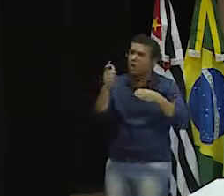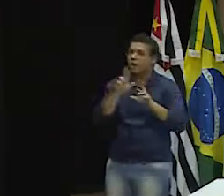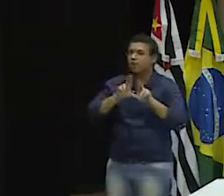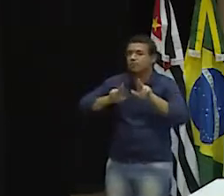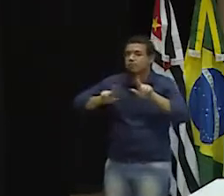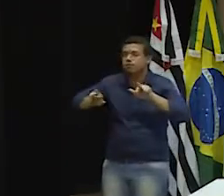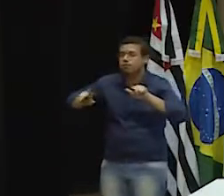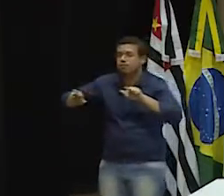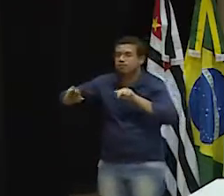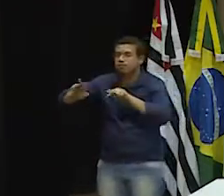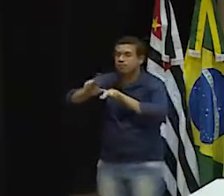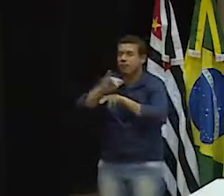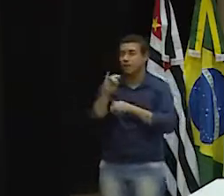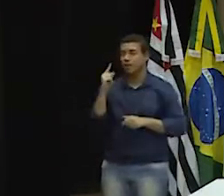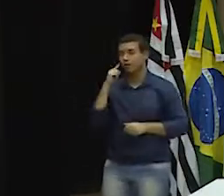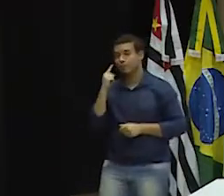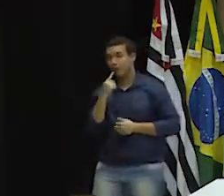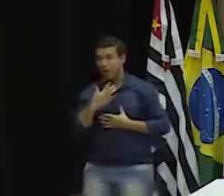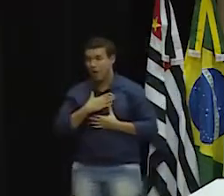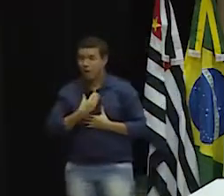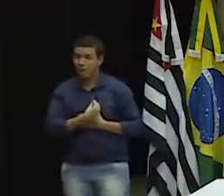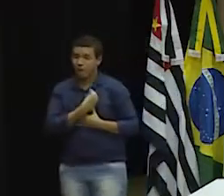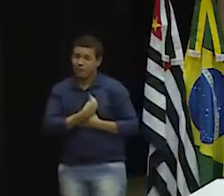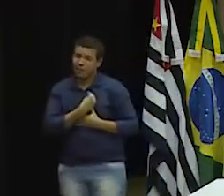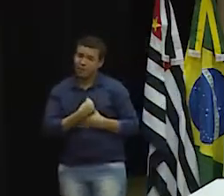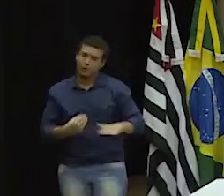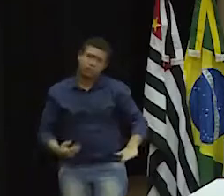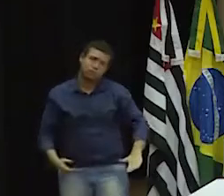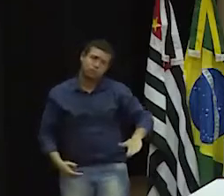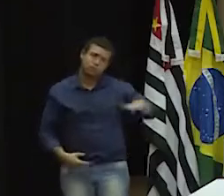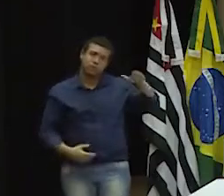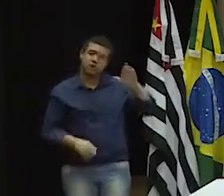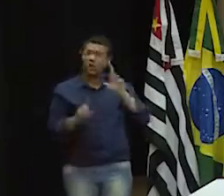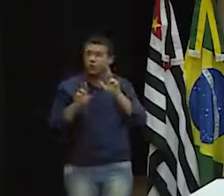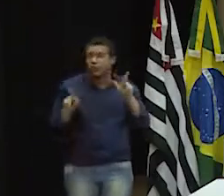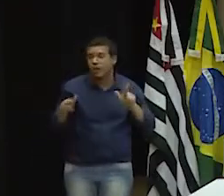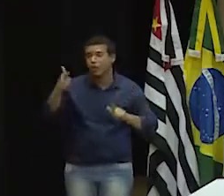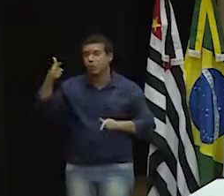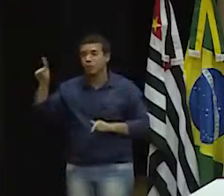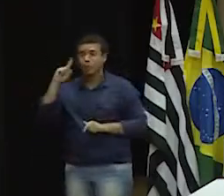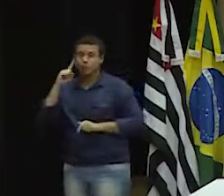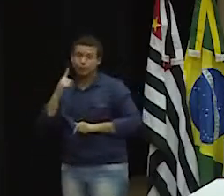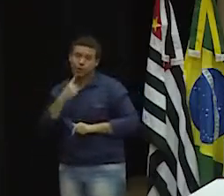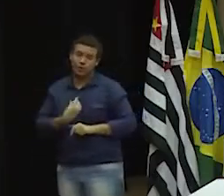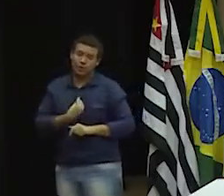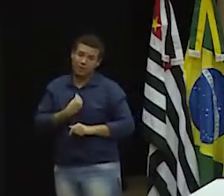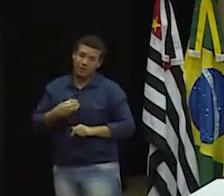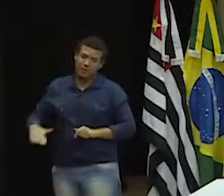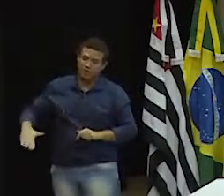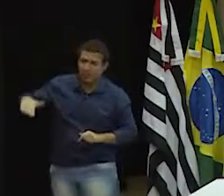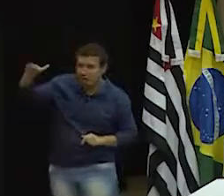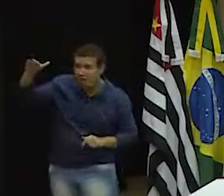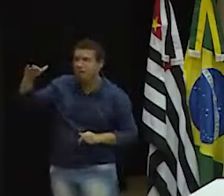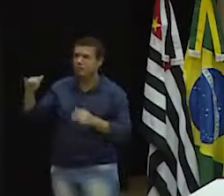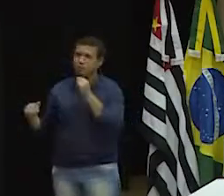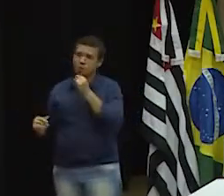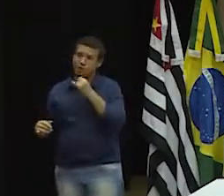dessa categoria, há diferentes sujeitos surdos e que têm vivências